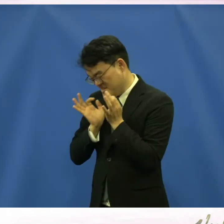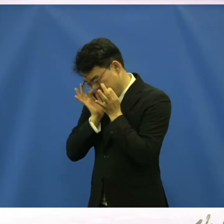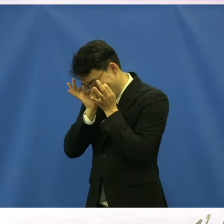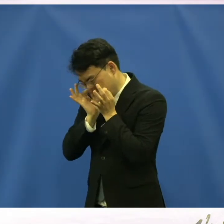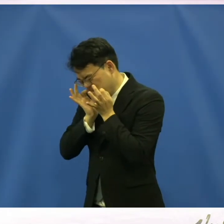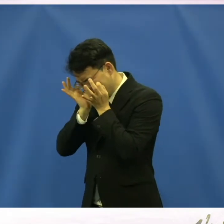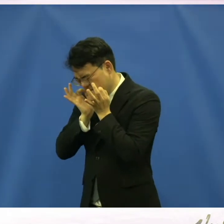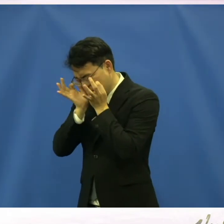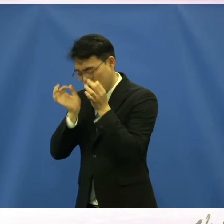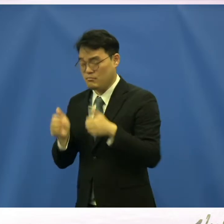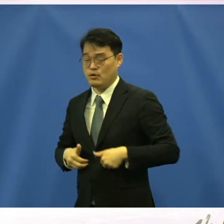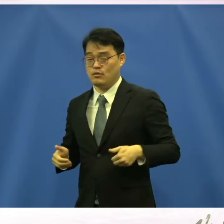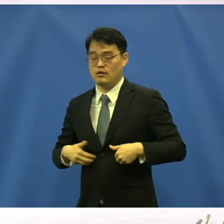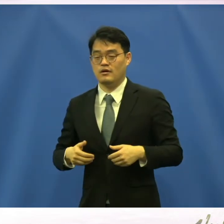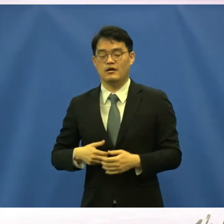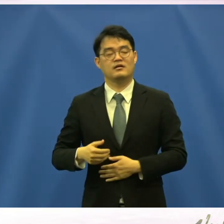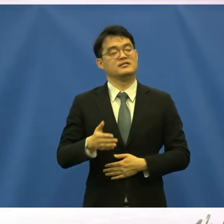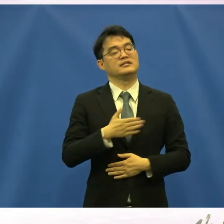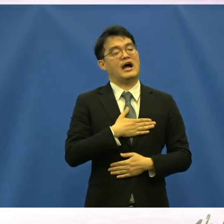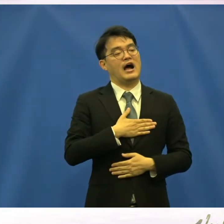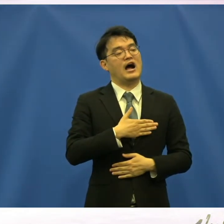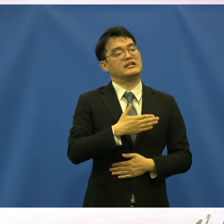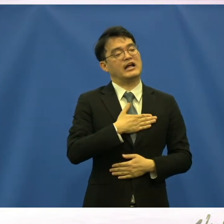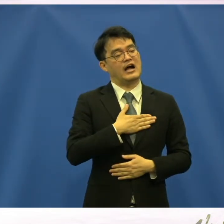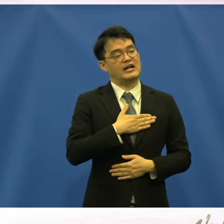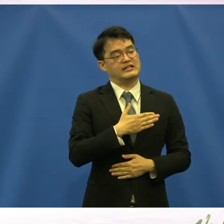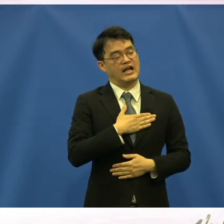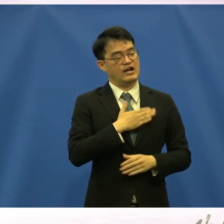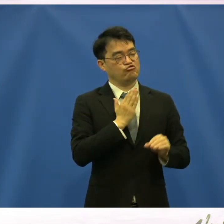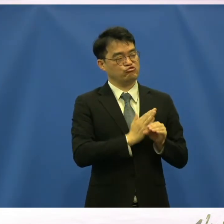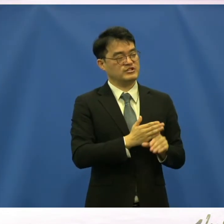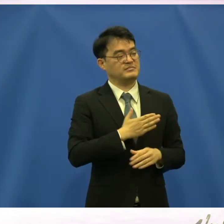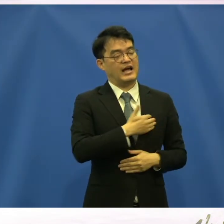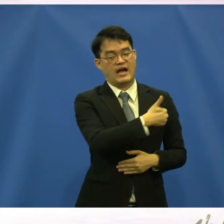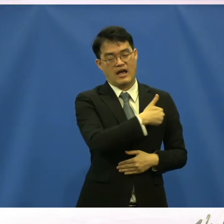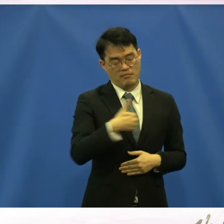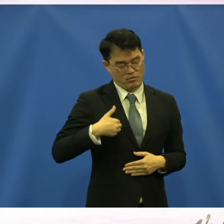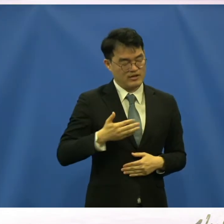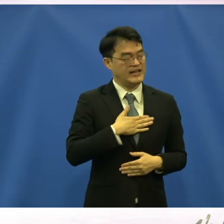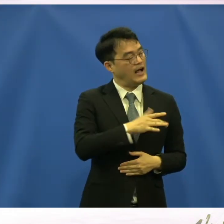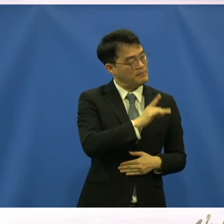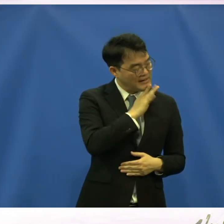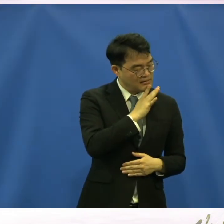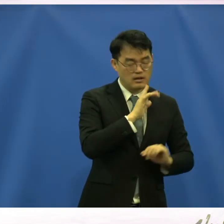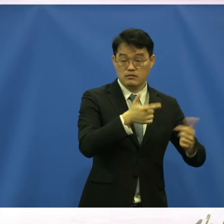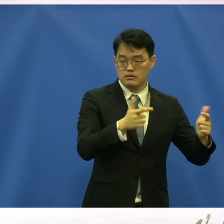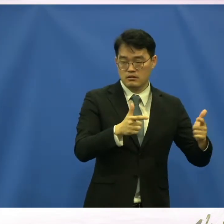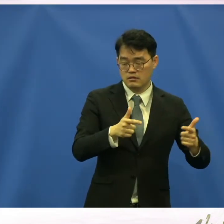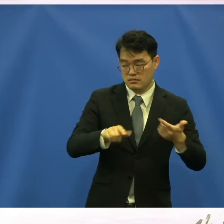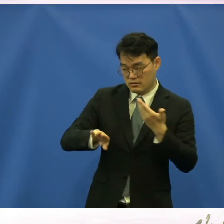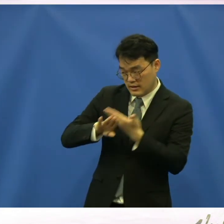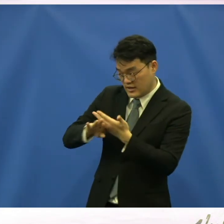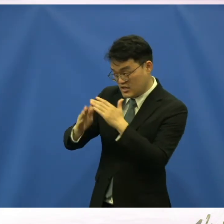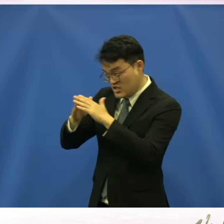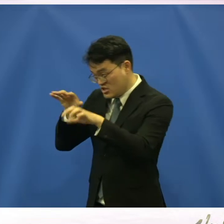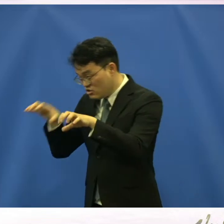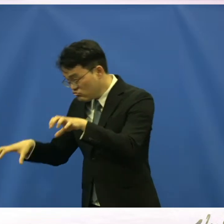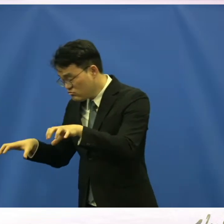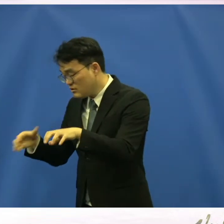나만의 행복을 추구하려던 것을 멈추고 다른 사람의 행복을 위해 하나님의 나라를 위해